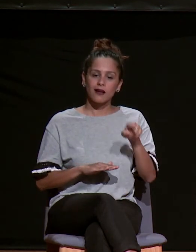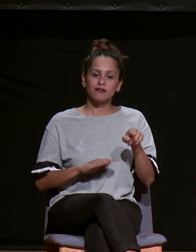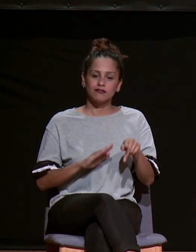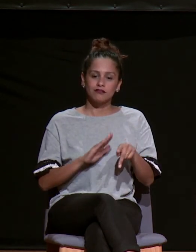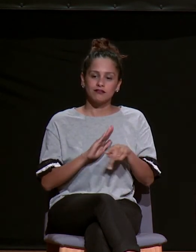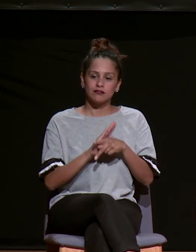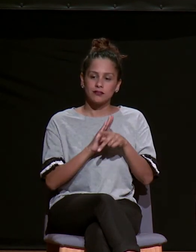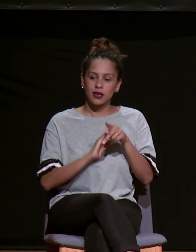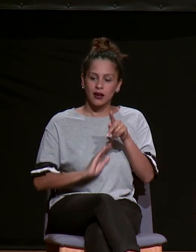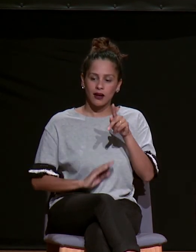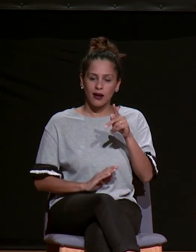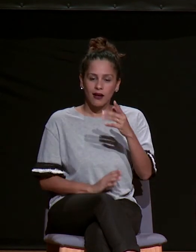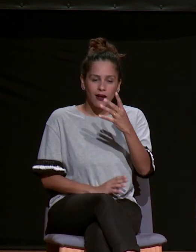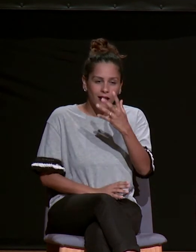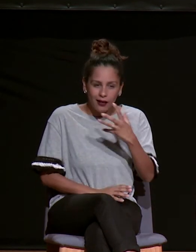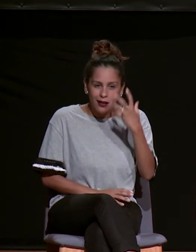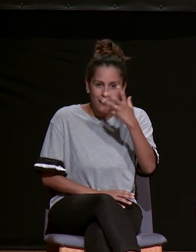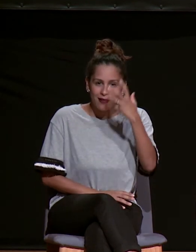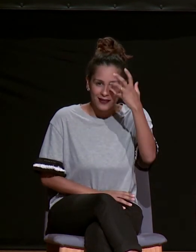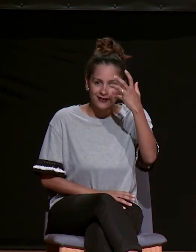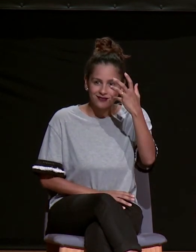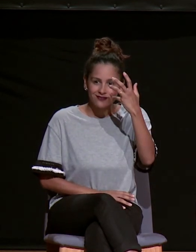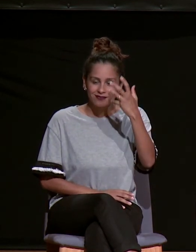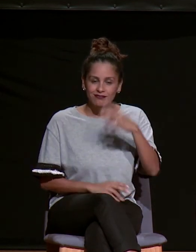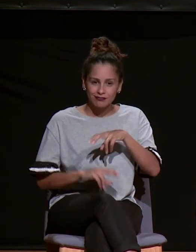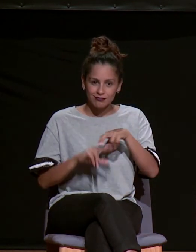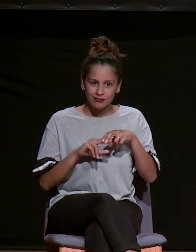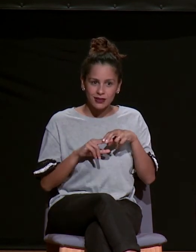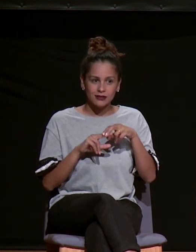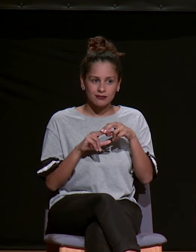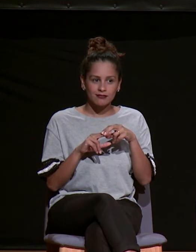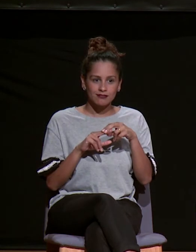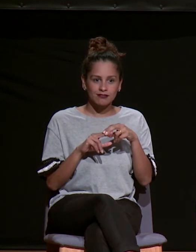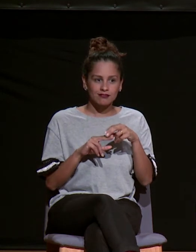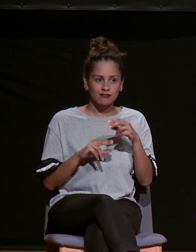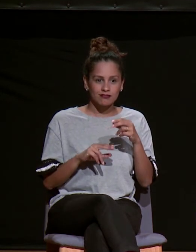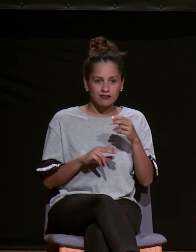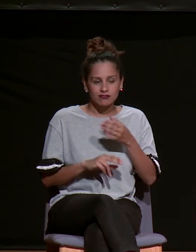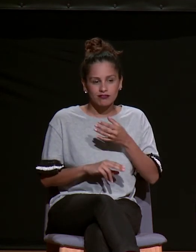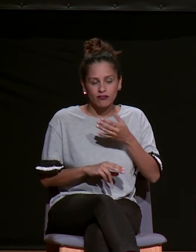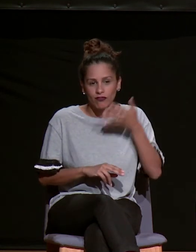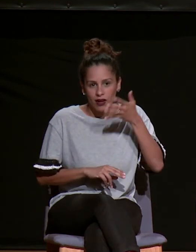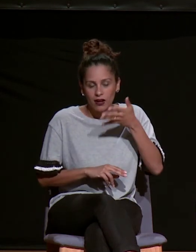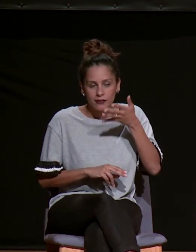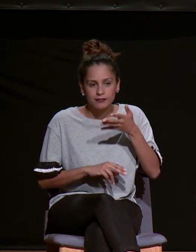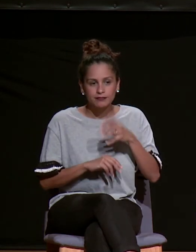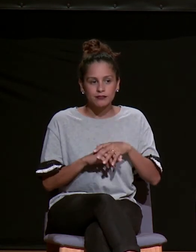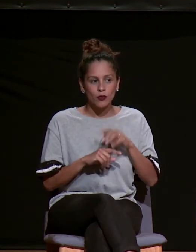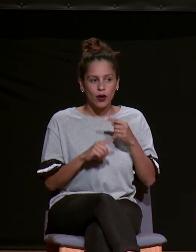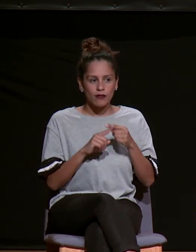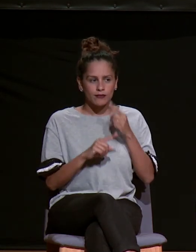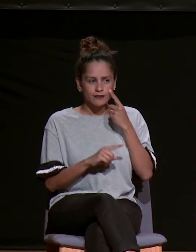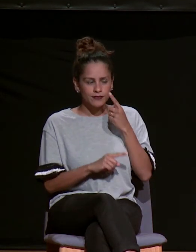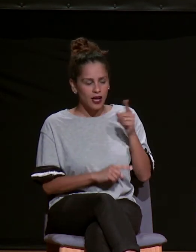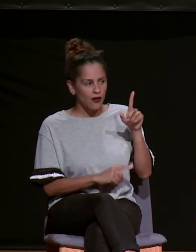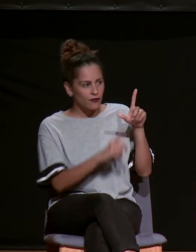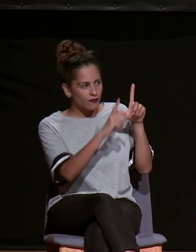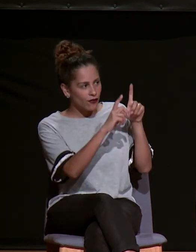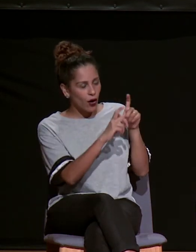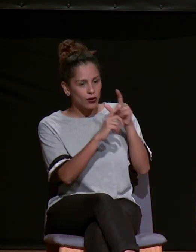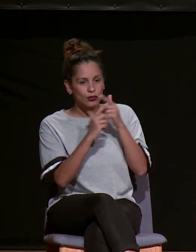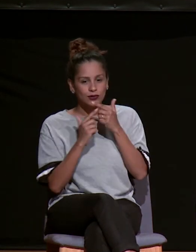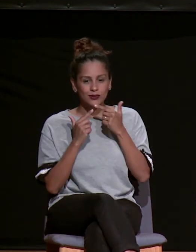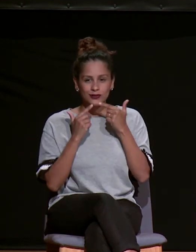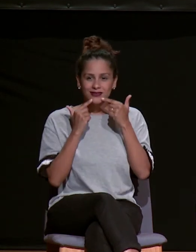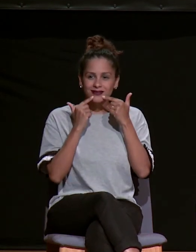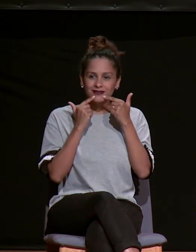por isso que eu falei sobre encantamento no começo, que o sorriso, a imagem da Yansan naquela foto era impossível de despertar qualquer